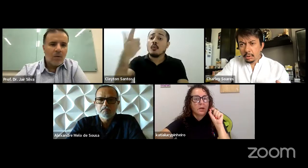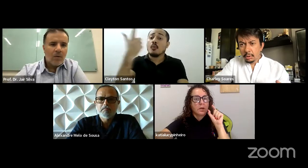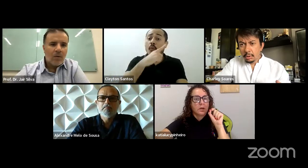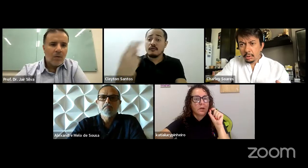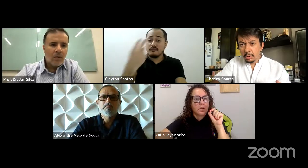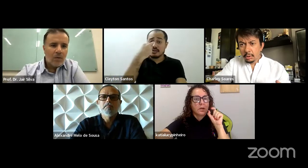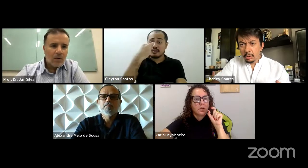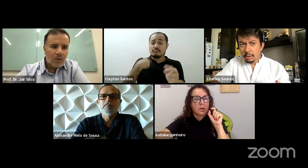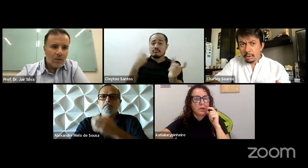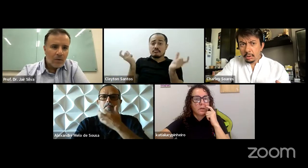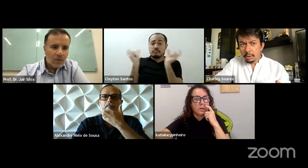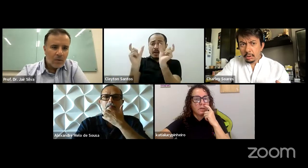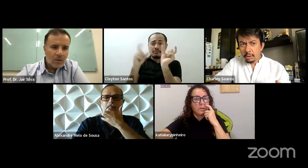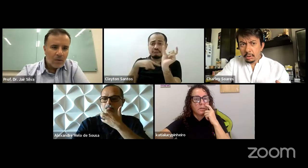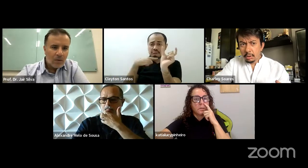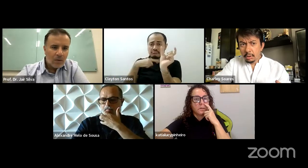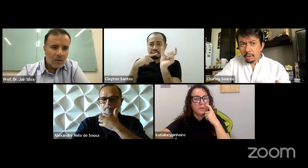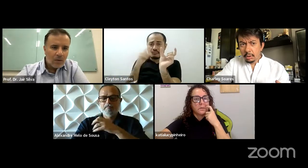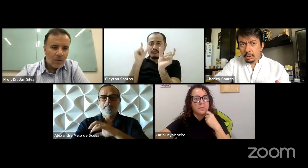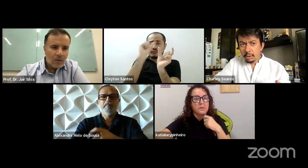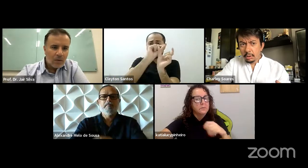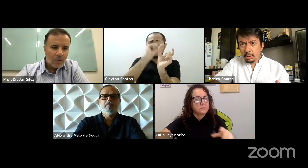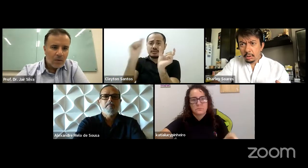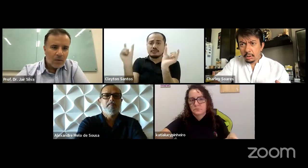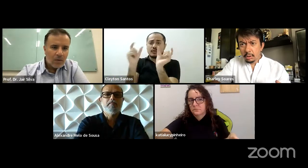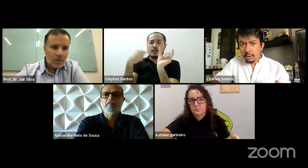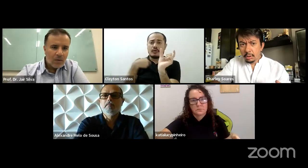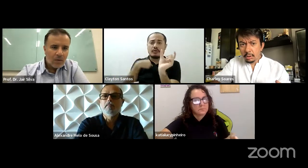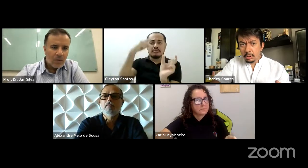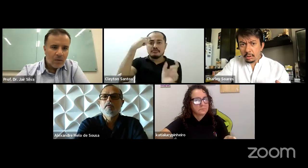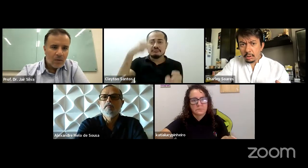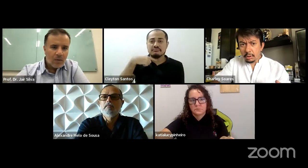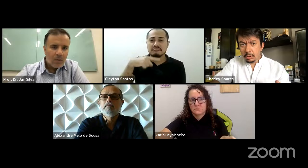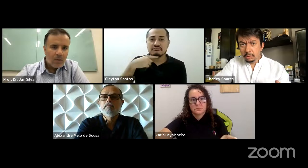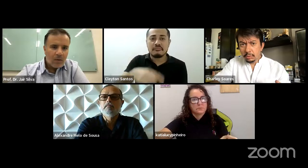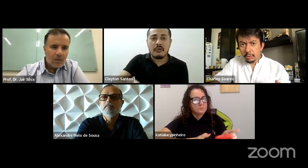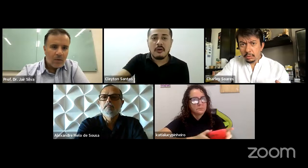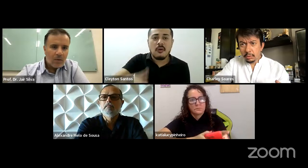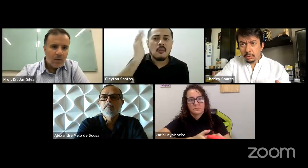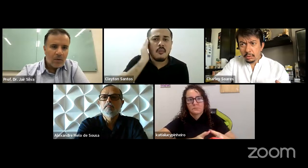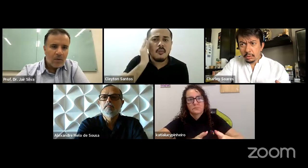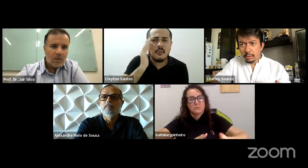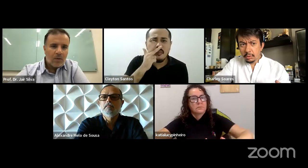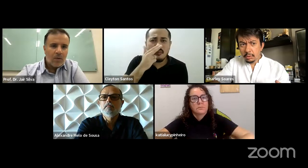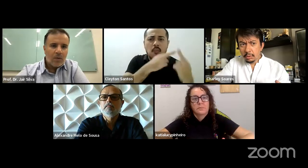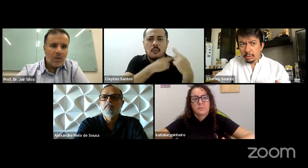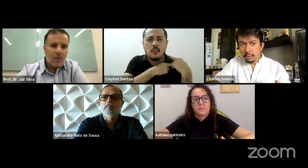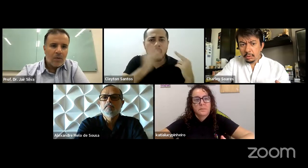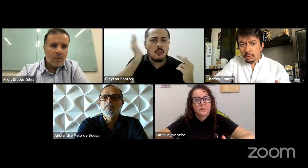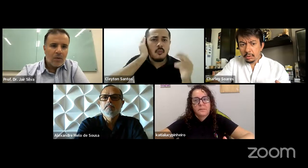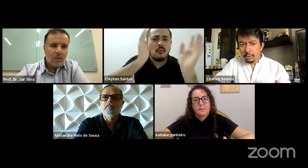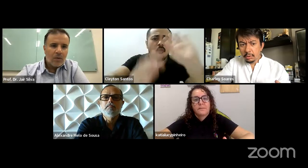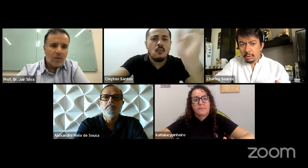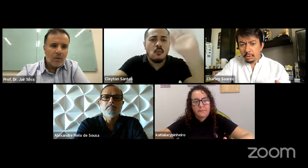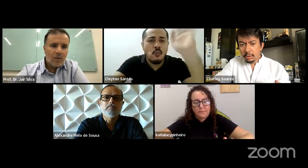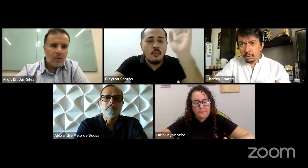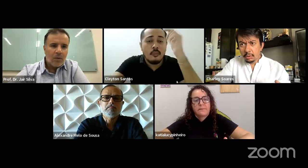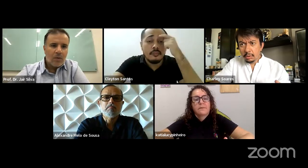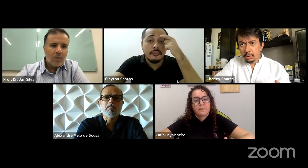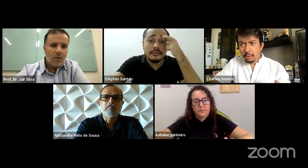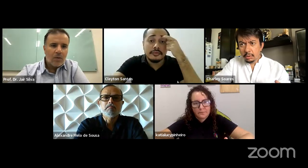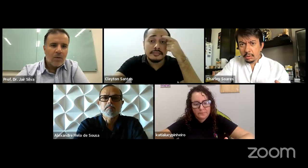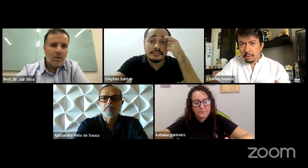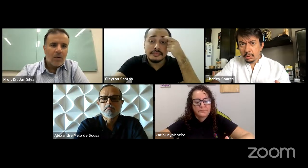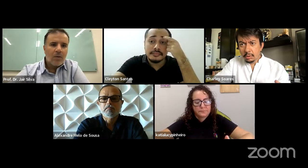Kátia, você tá conseguindo me ver? Você consegue fixar as duas câmeras? Que eu não sei como fazer.